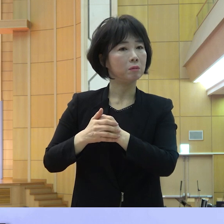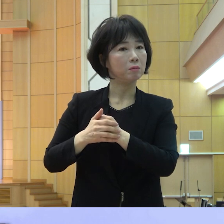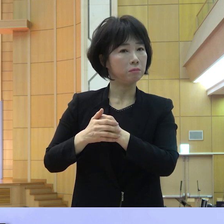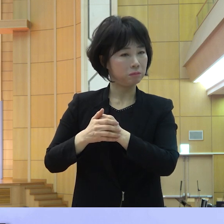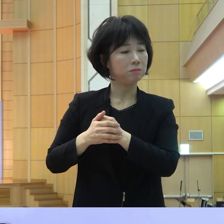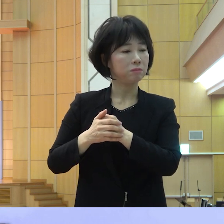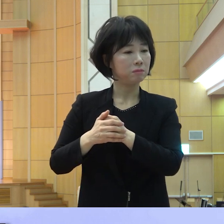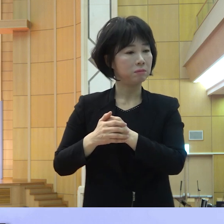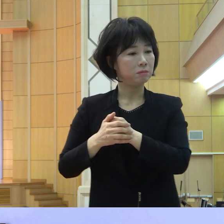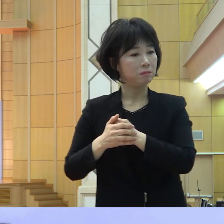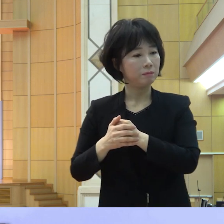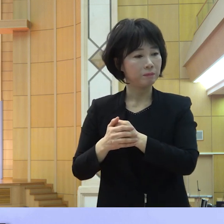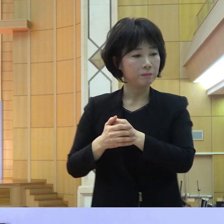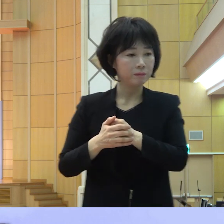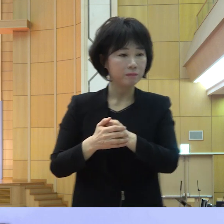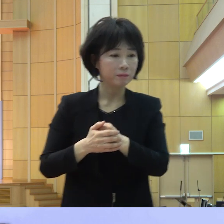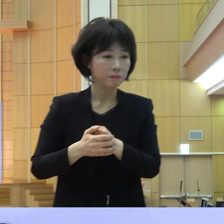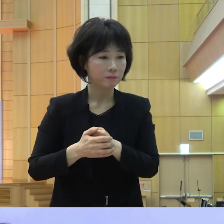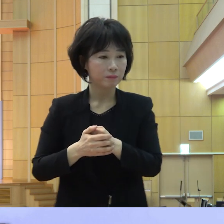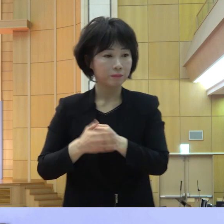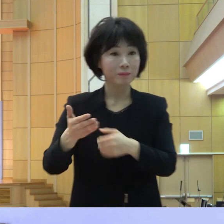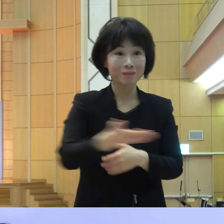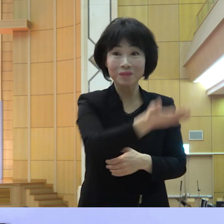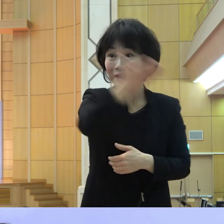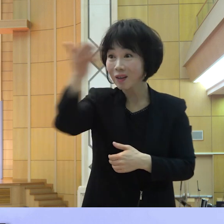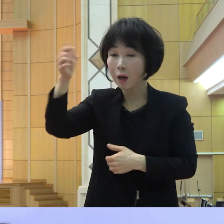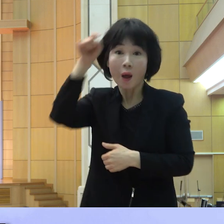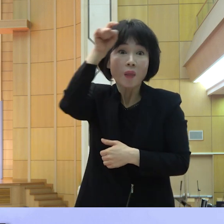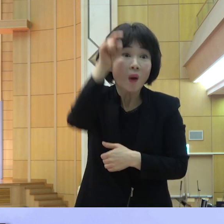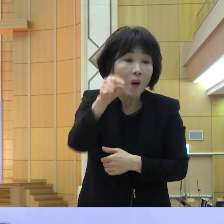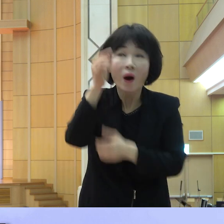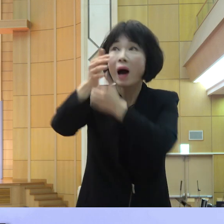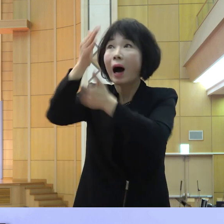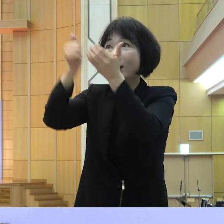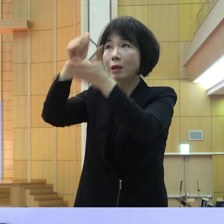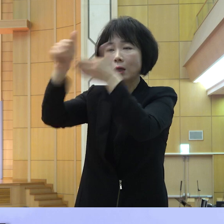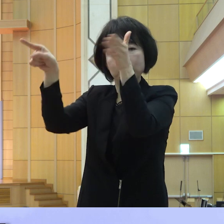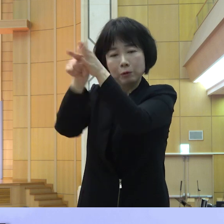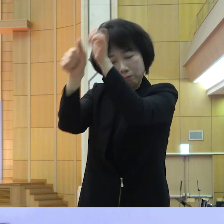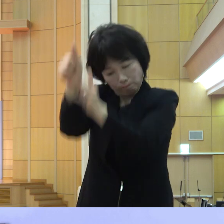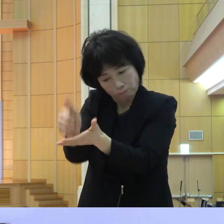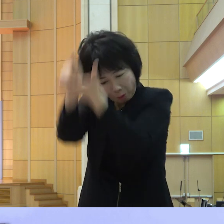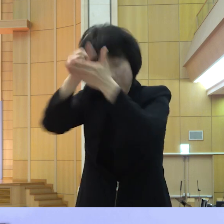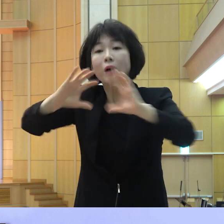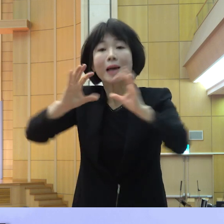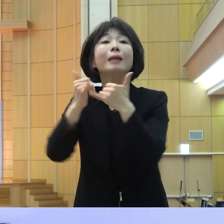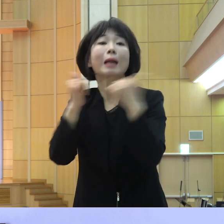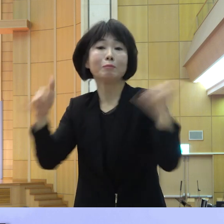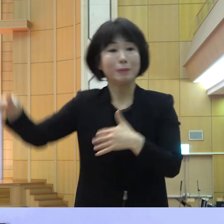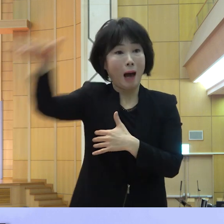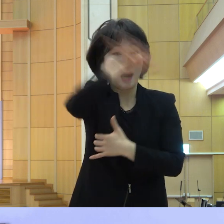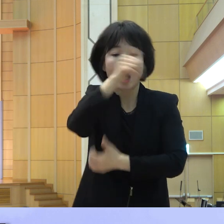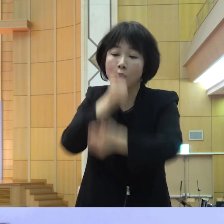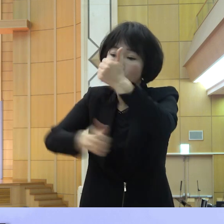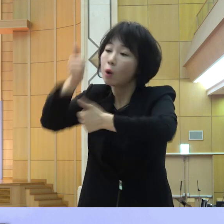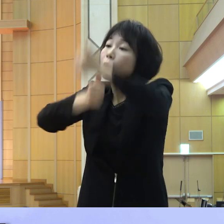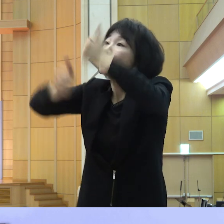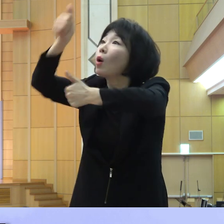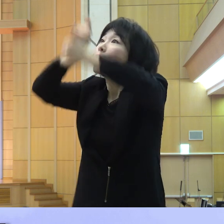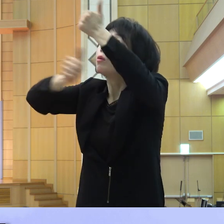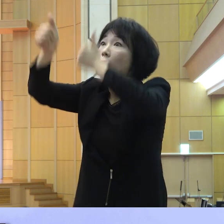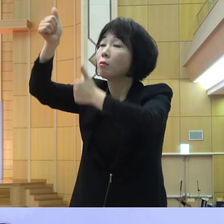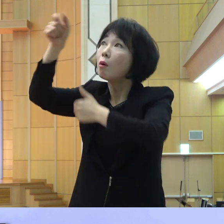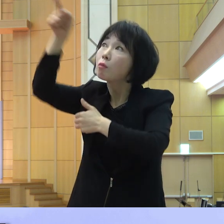믿지 않는 사람들의, 이방인들에 대해서 말하는 게 아니라 하나님을 믿고 섬기는 백성들의 그